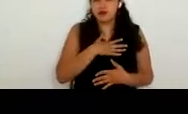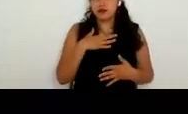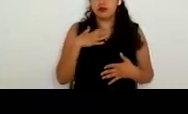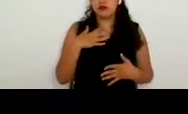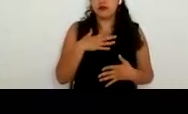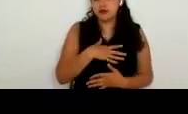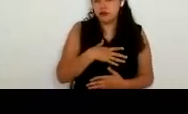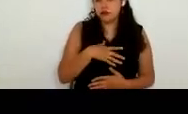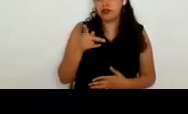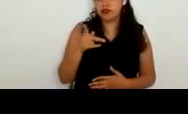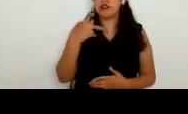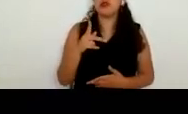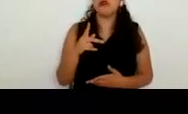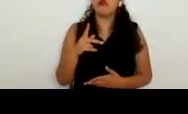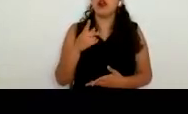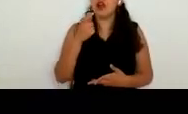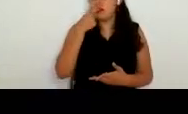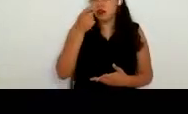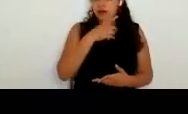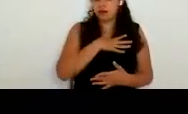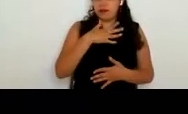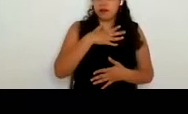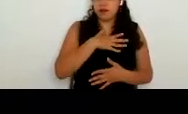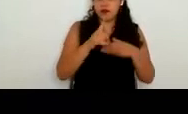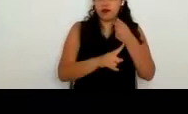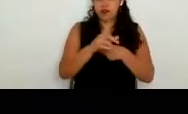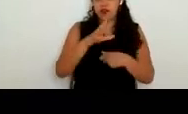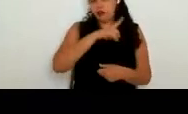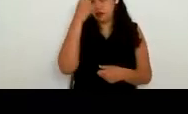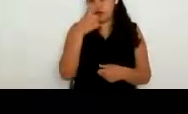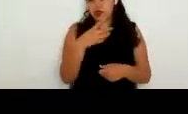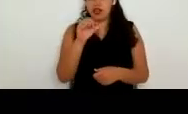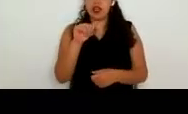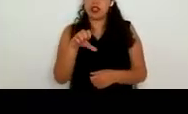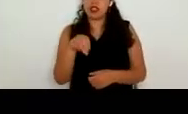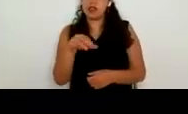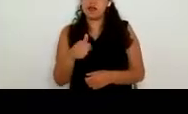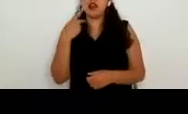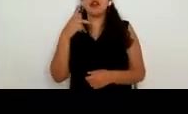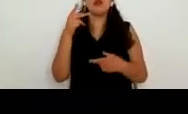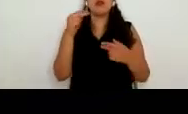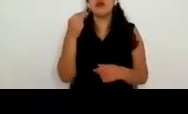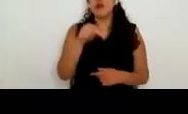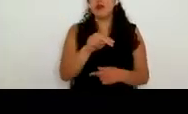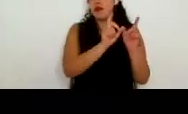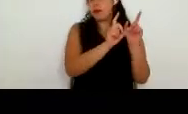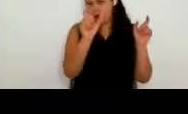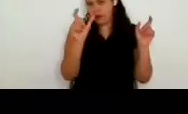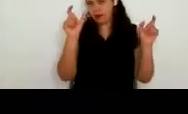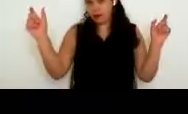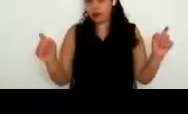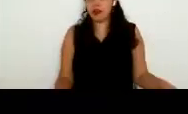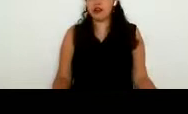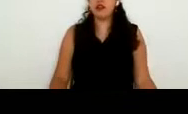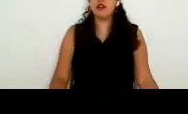compra en los pacientes con asma el nombre del paciente con sus apellidos los nombres